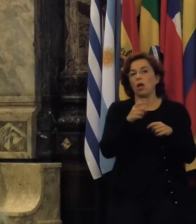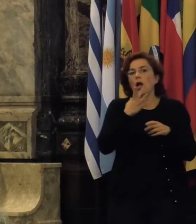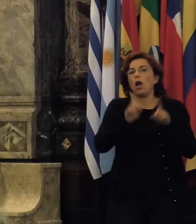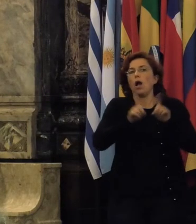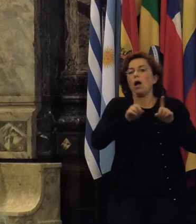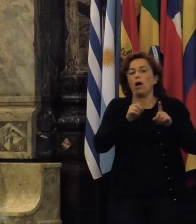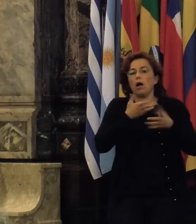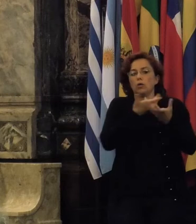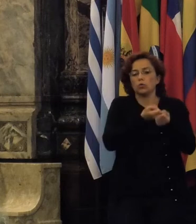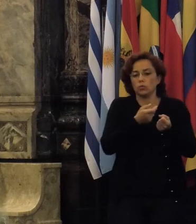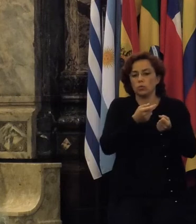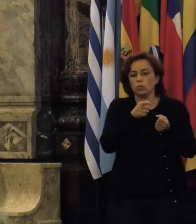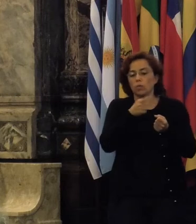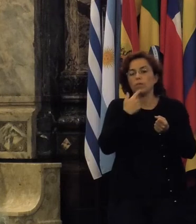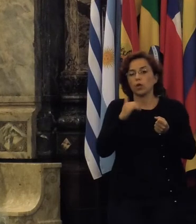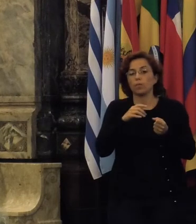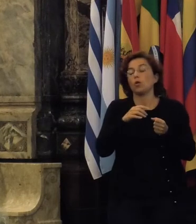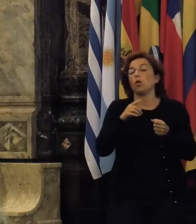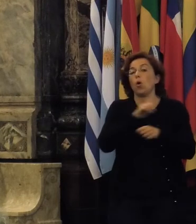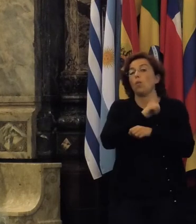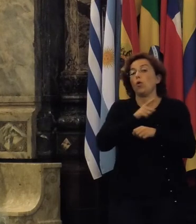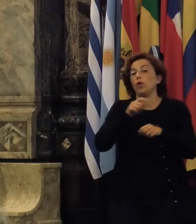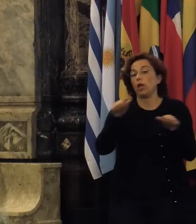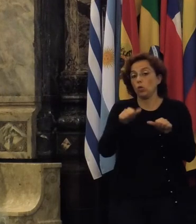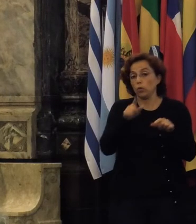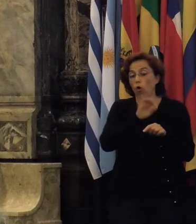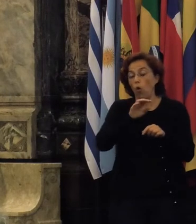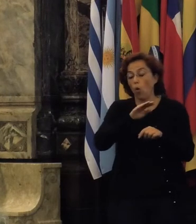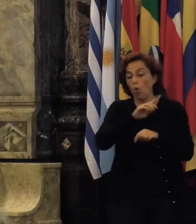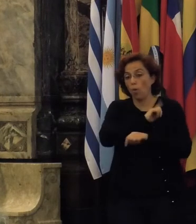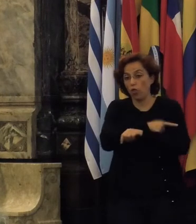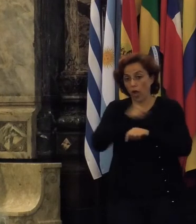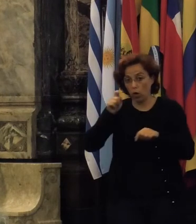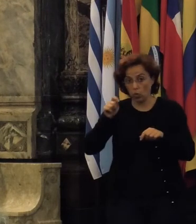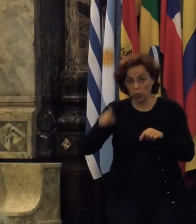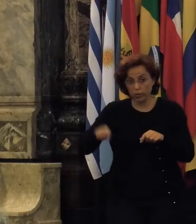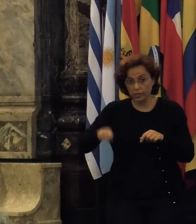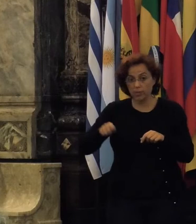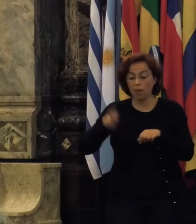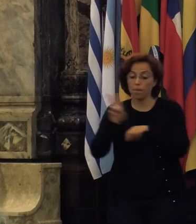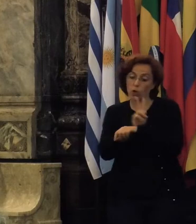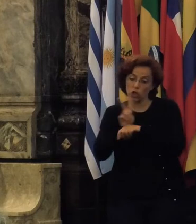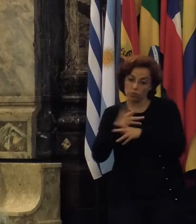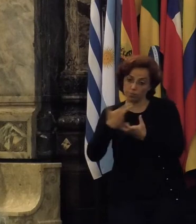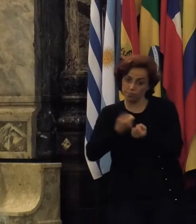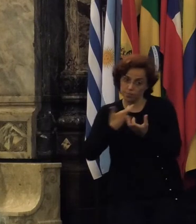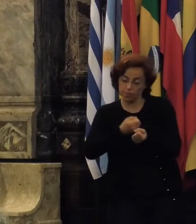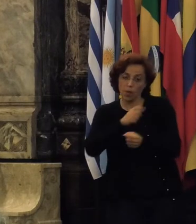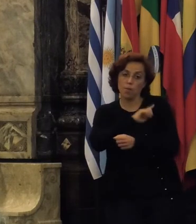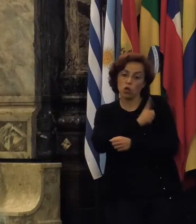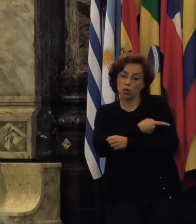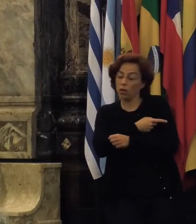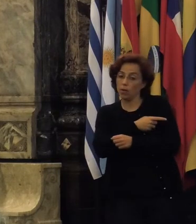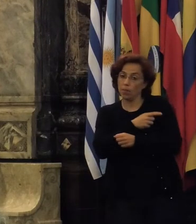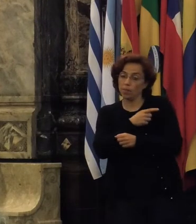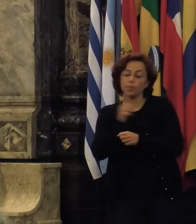excepcionales, que hacen al Poder Ejecutivo, pero también al Judicial, en el marco del sistema de protección de derechos, como para poder ver cómo